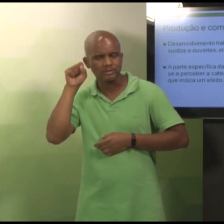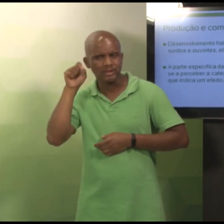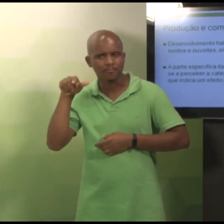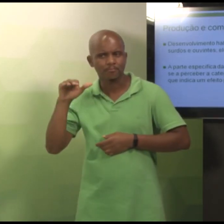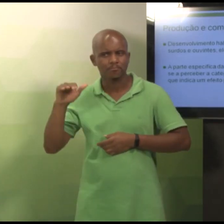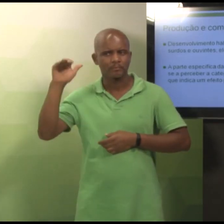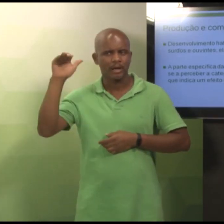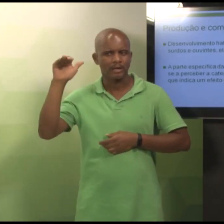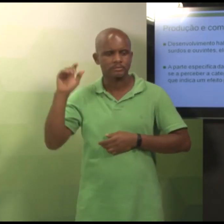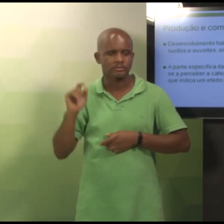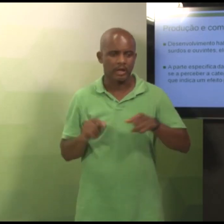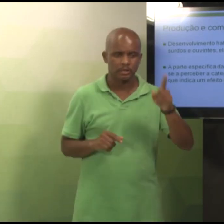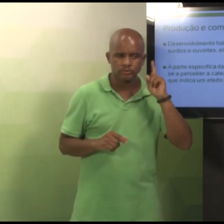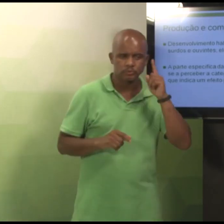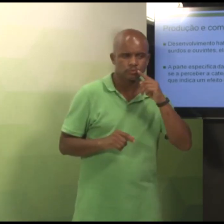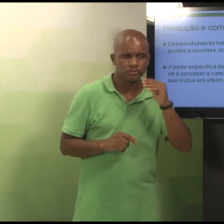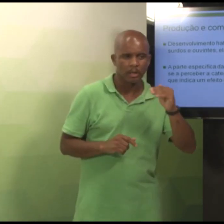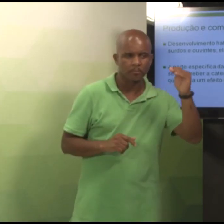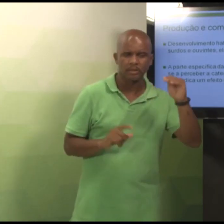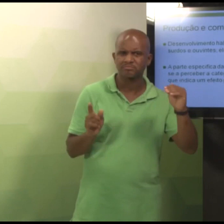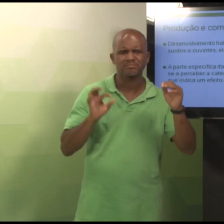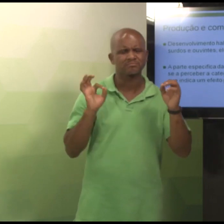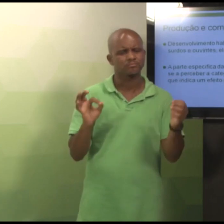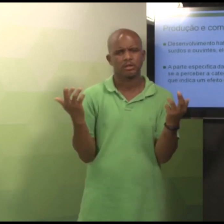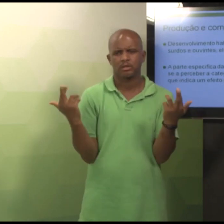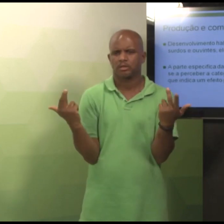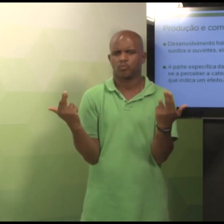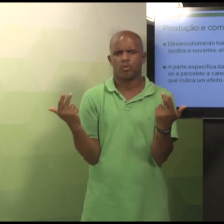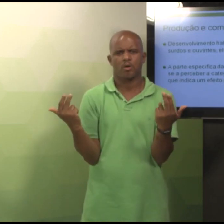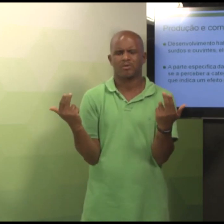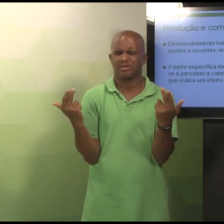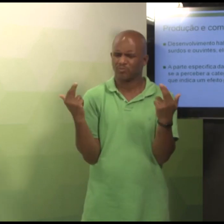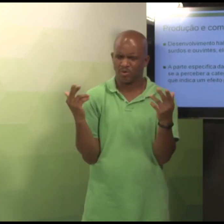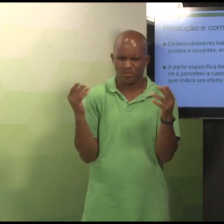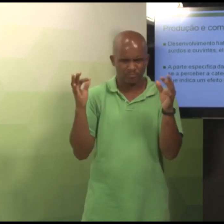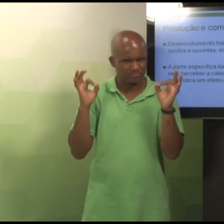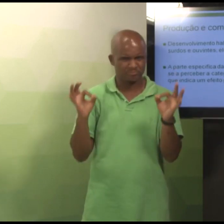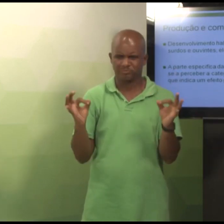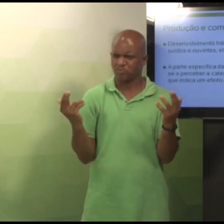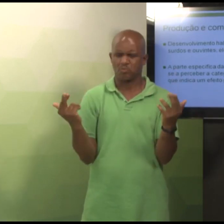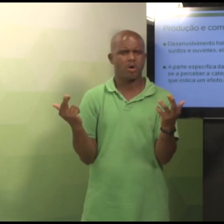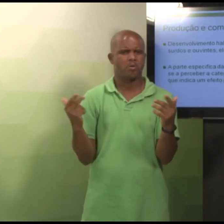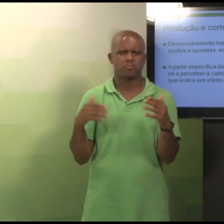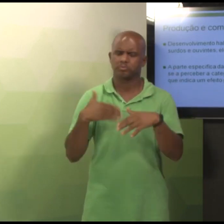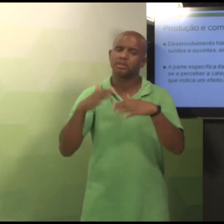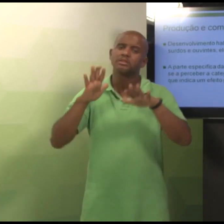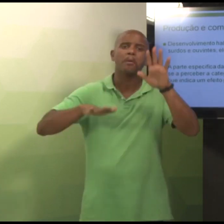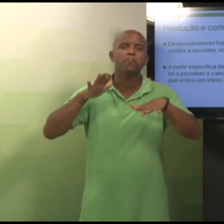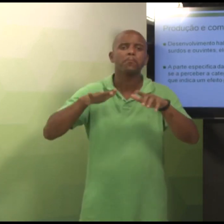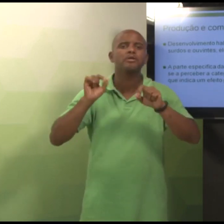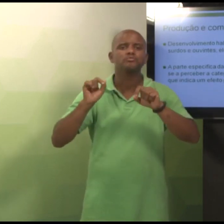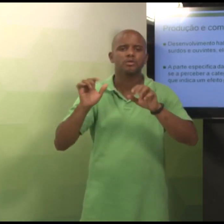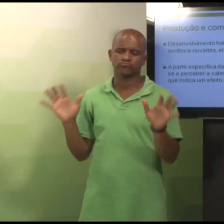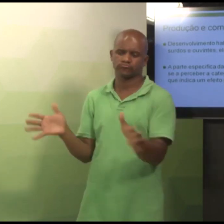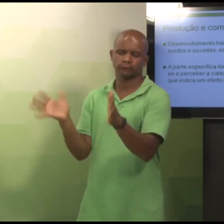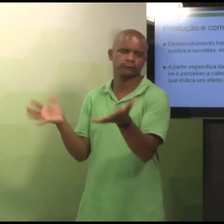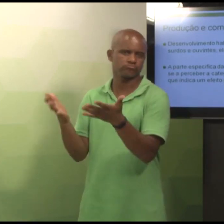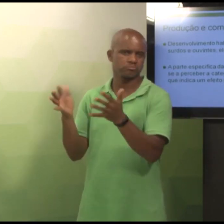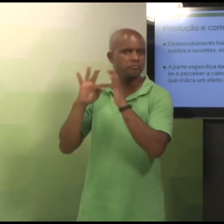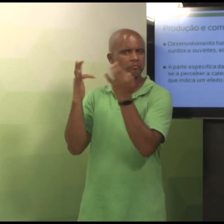produção, os ouvintes e os surdos. Então, acontece o mesmo processo, da mesma forma, bem